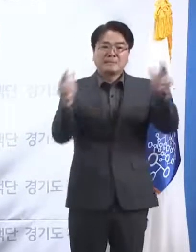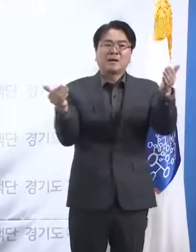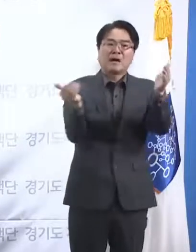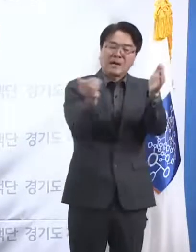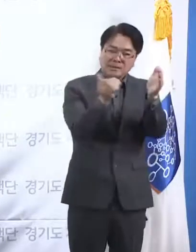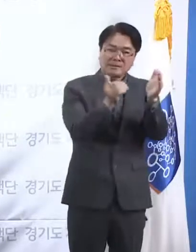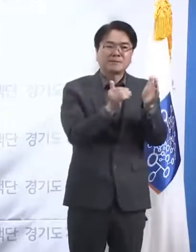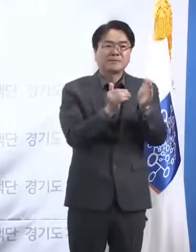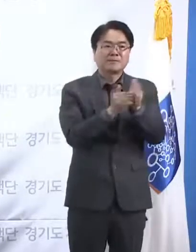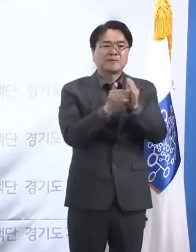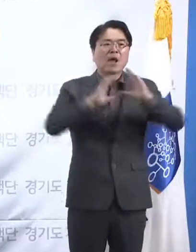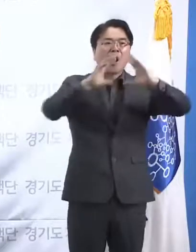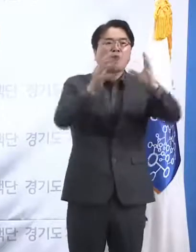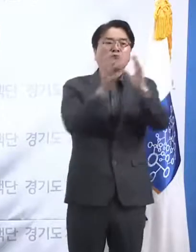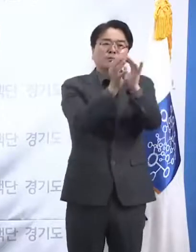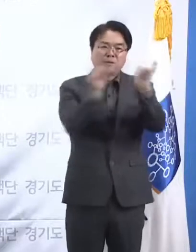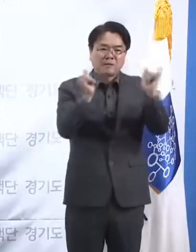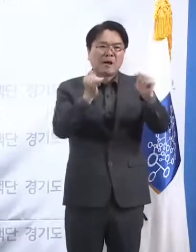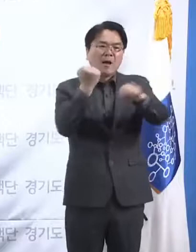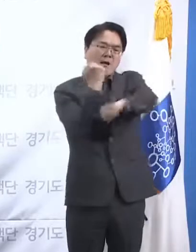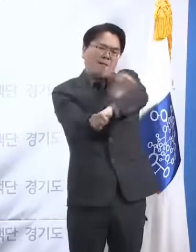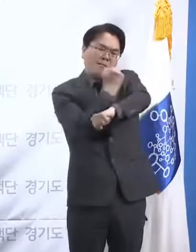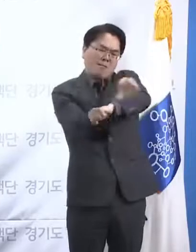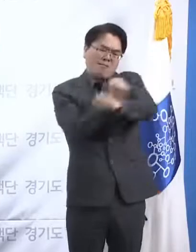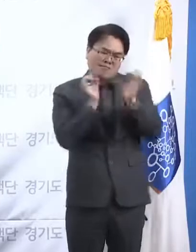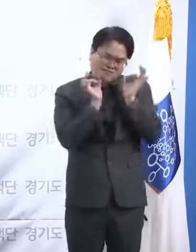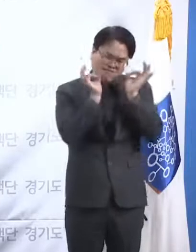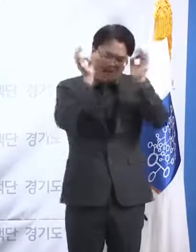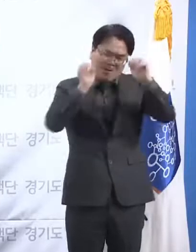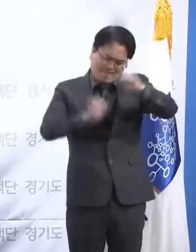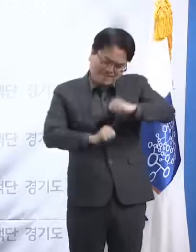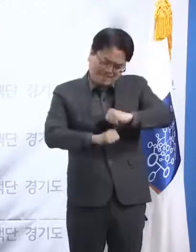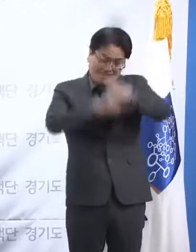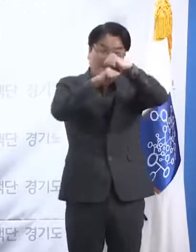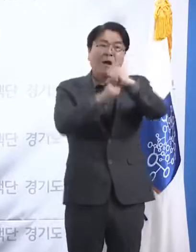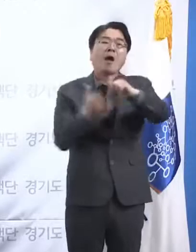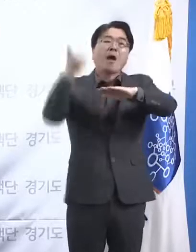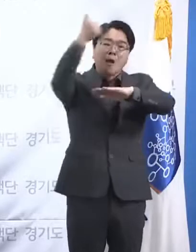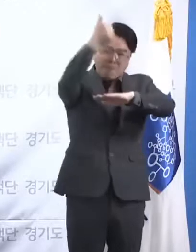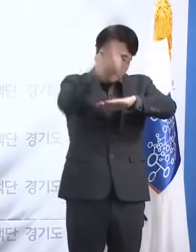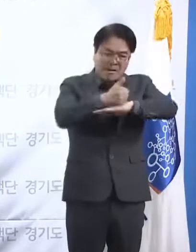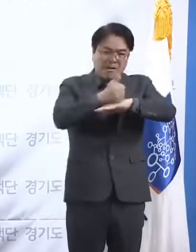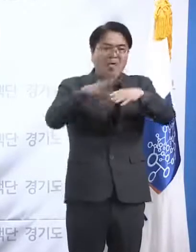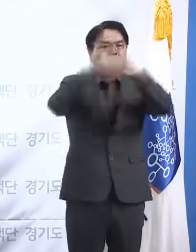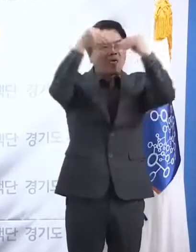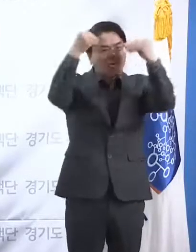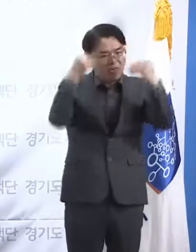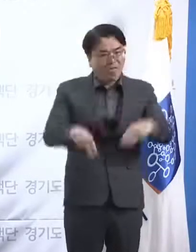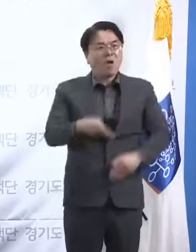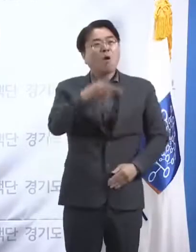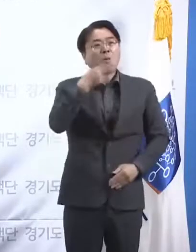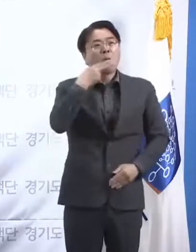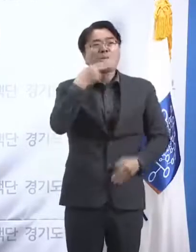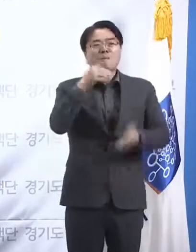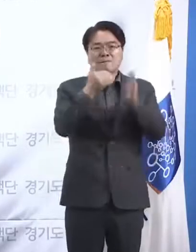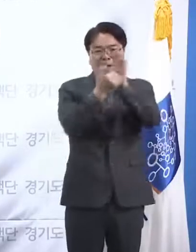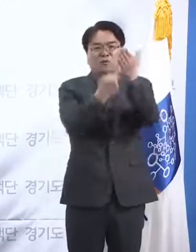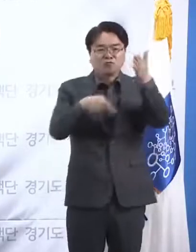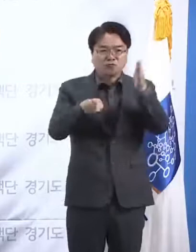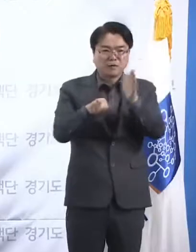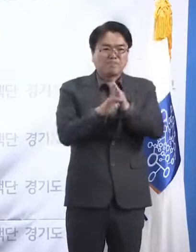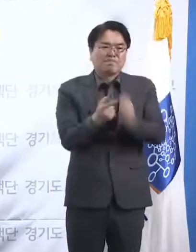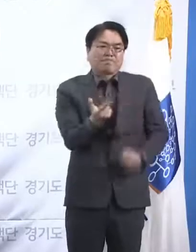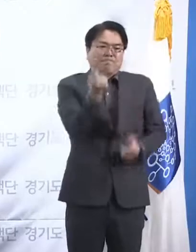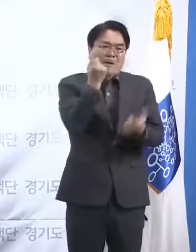지금까지 국민들의 노력으로 공들여 쌓아올린 우리의 성과가 물거품이 되지 않게 하려면